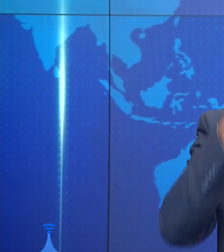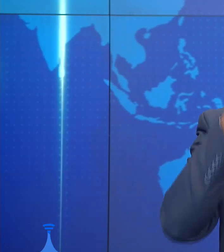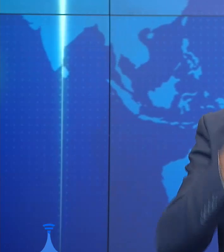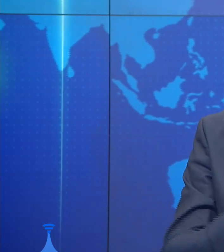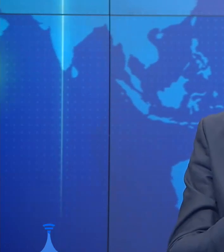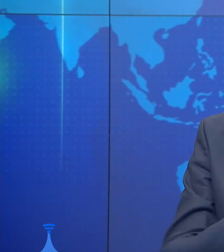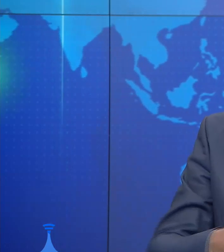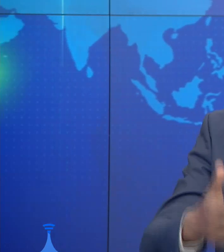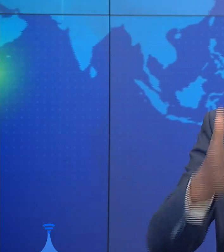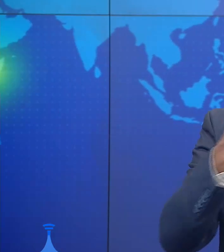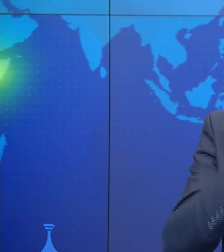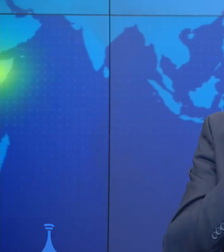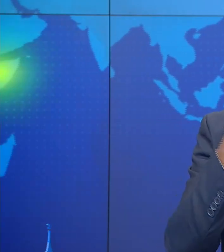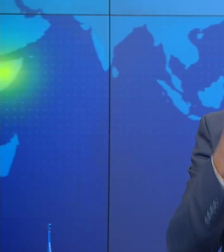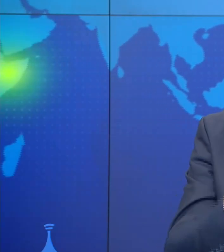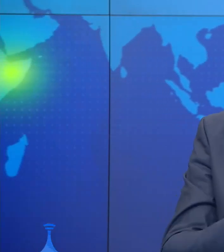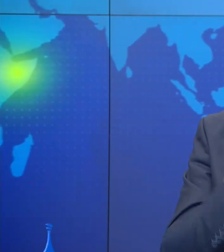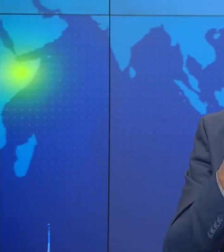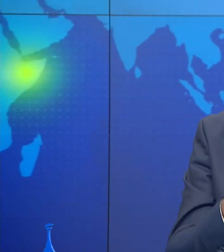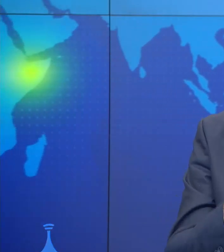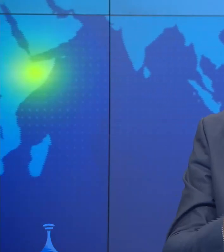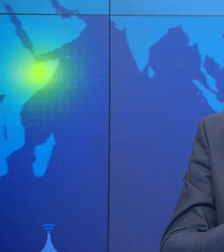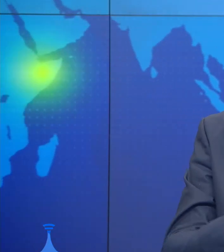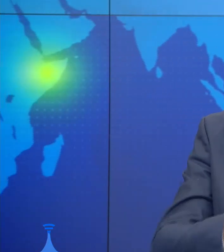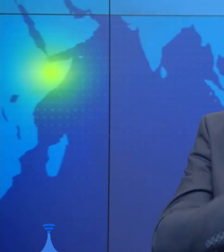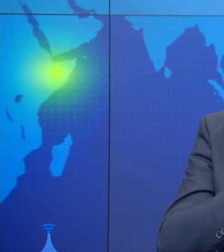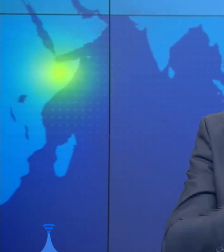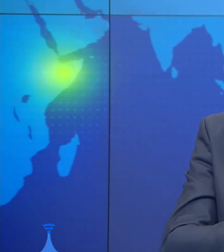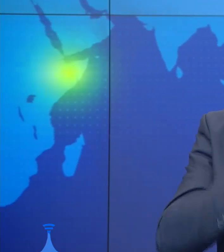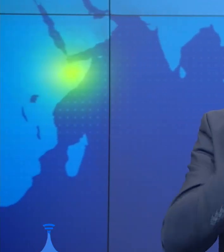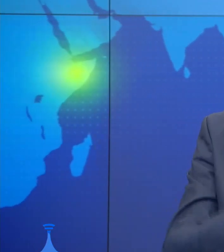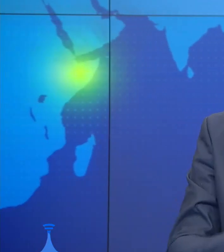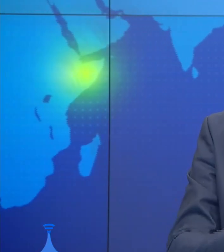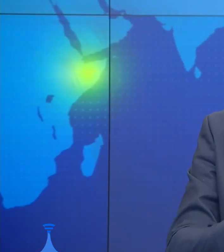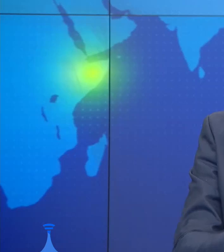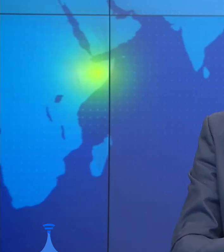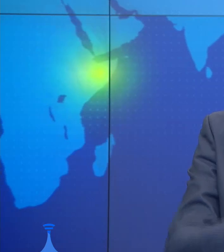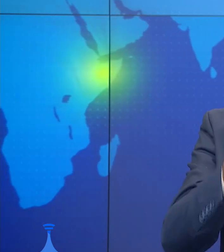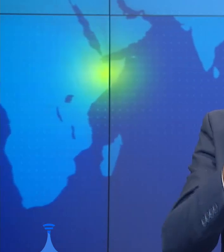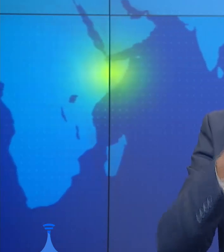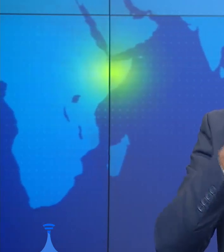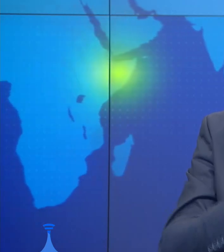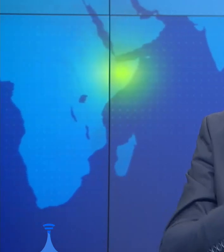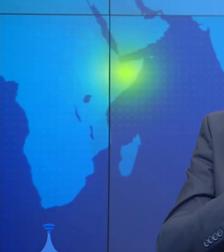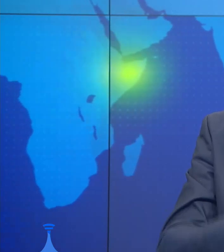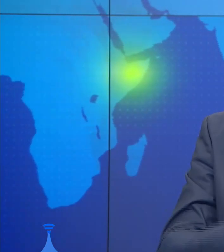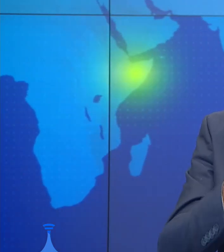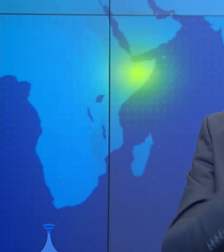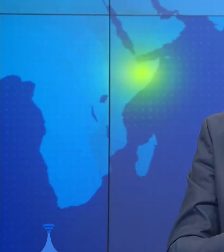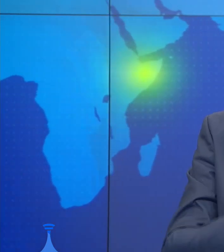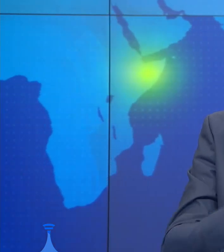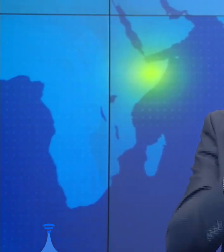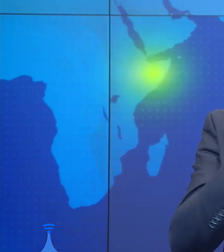እንደሚያሳድሩ ይታመናል። ችግሮቹ የጎብኚዎችን እንቅስቃሴ ከመግታት ባለፈ ከዘርፉ የሚገኘውን ገቢ